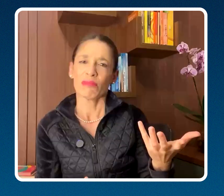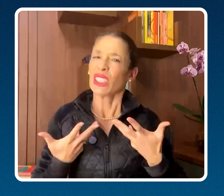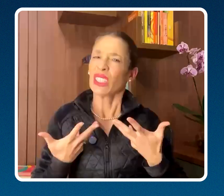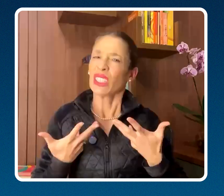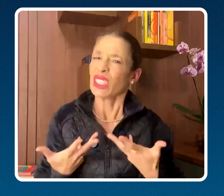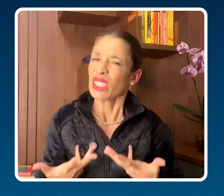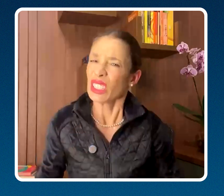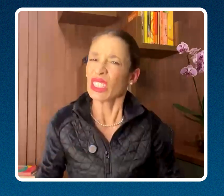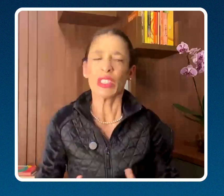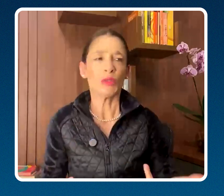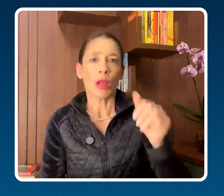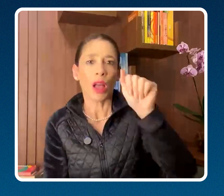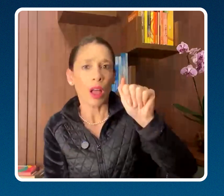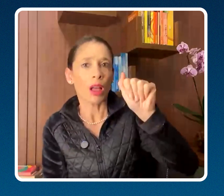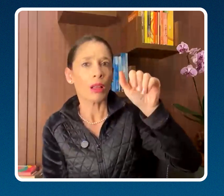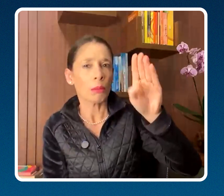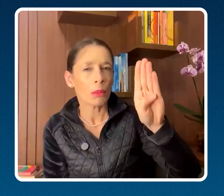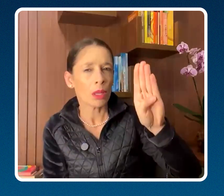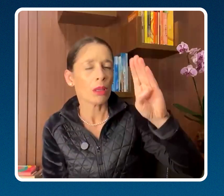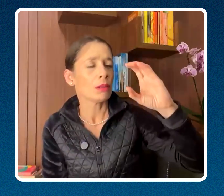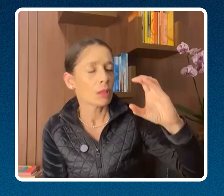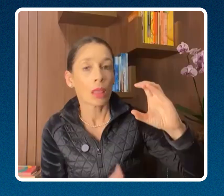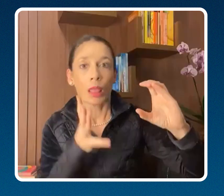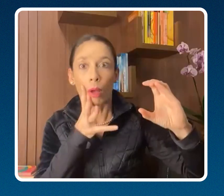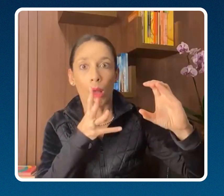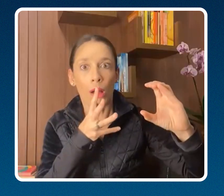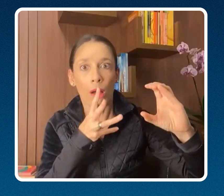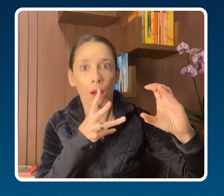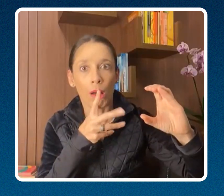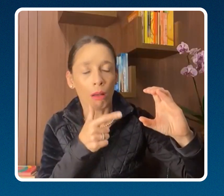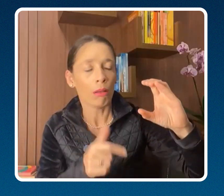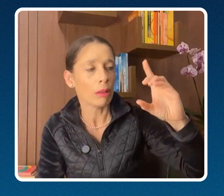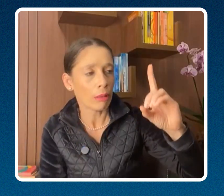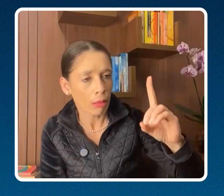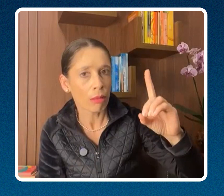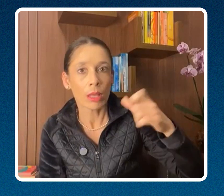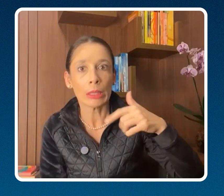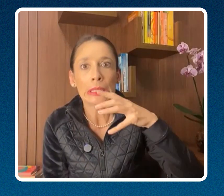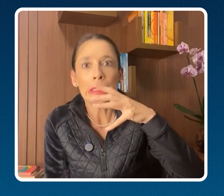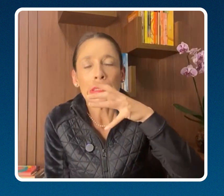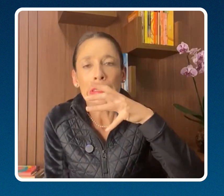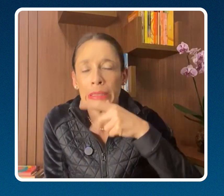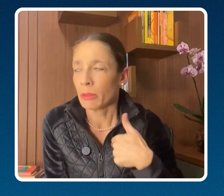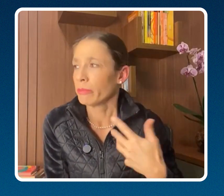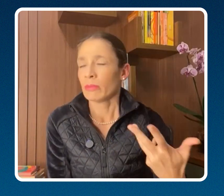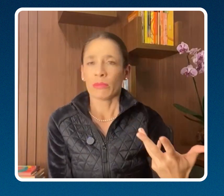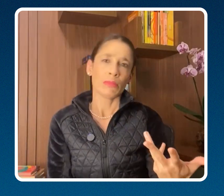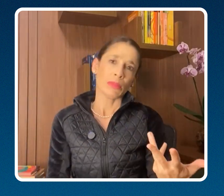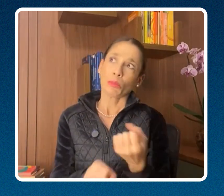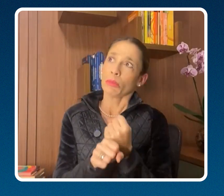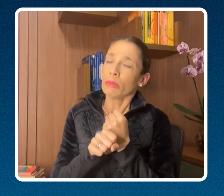falando, escrevendo e muito lento, sem técnica, sem nada. E foram os anos se passando